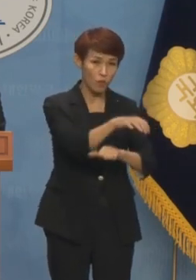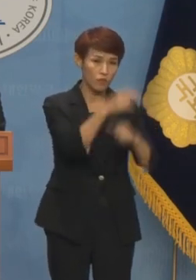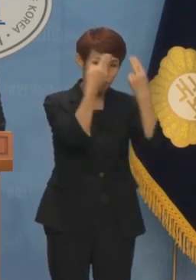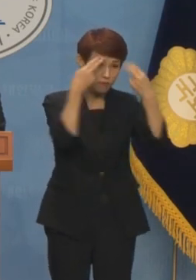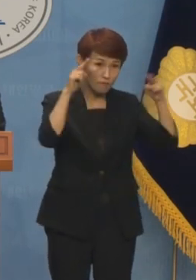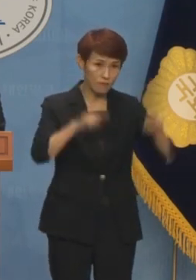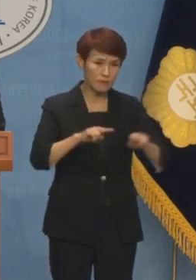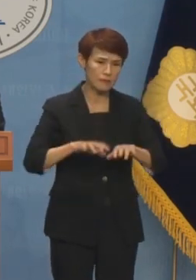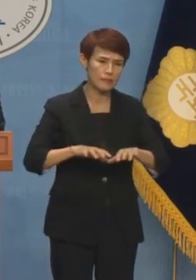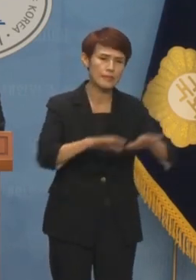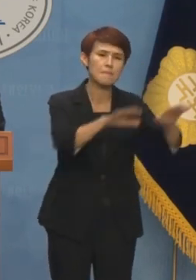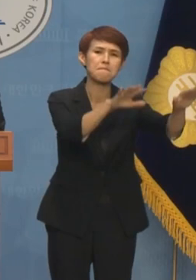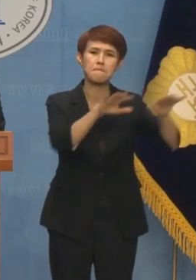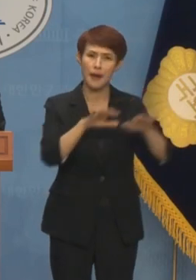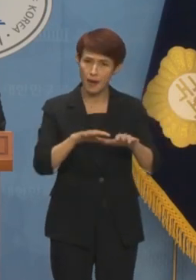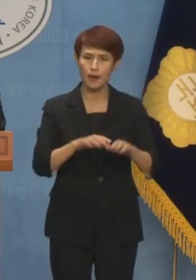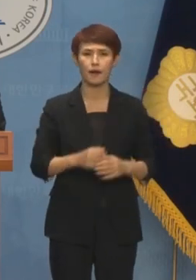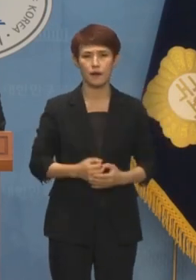집단 참배했습니다.